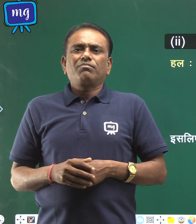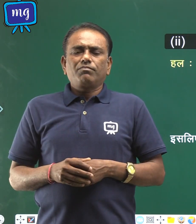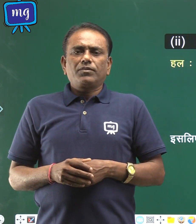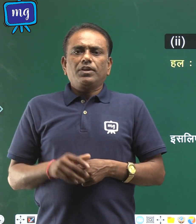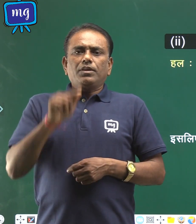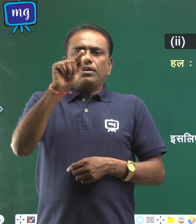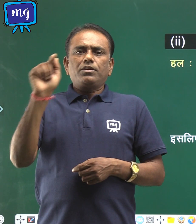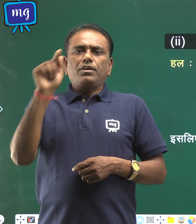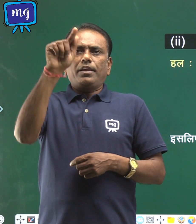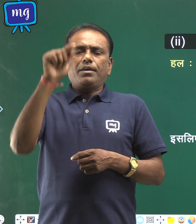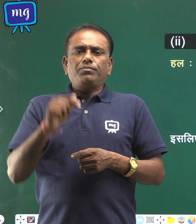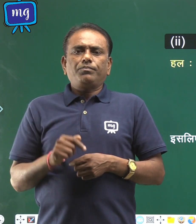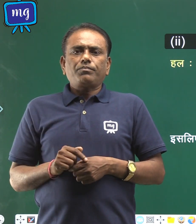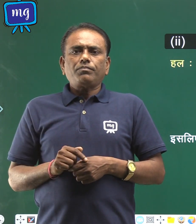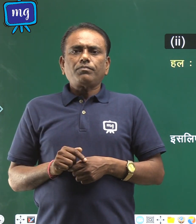इसलिए